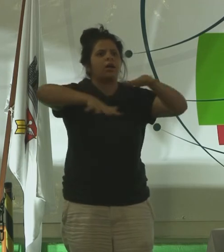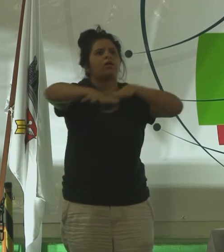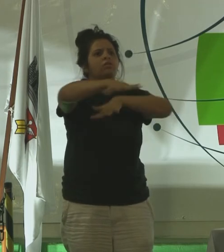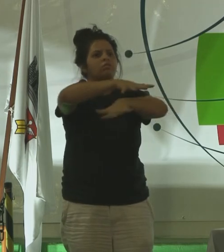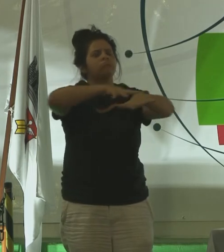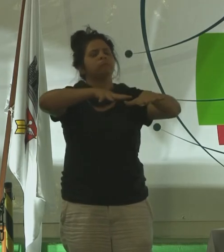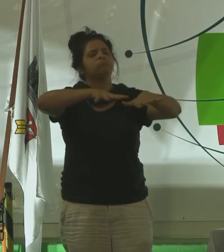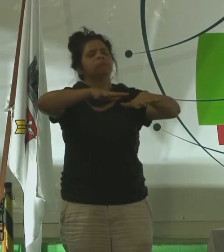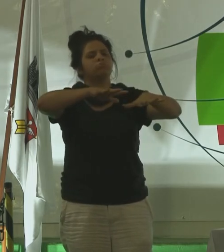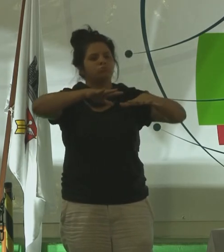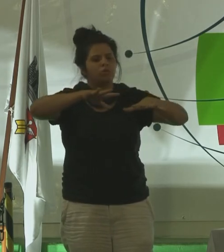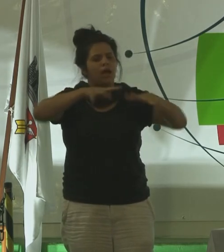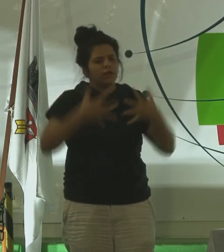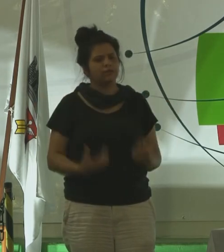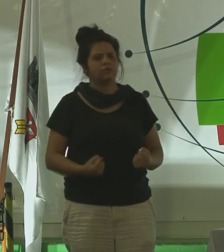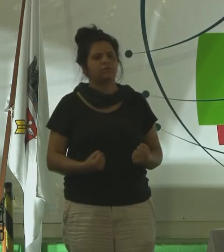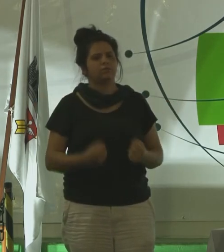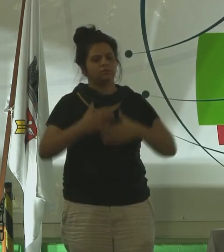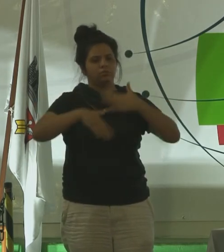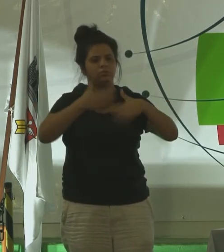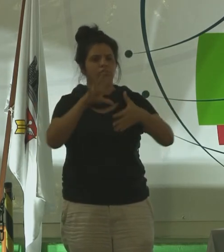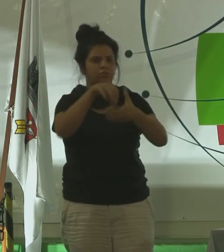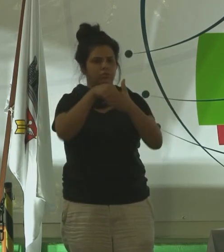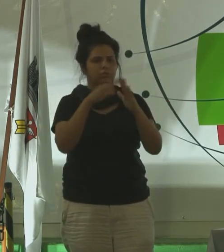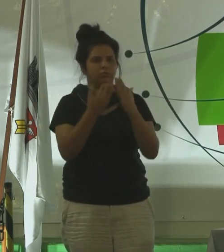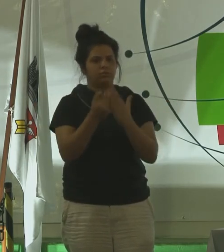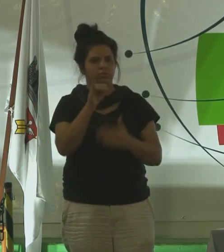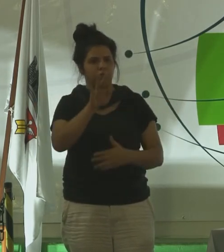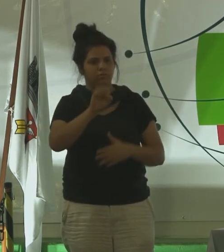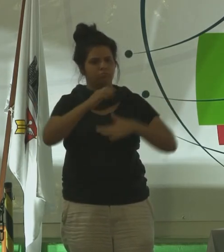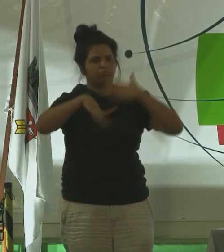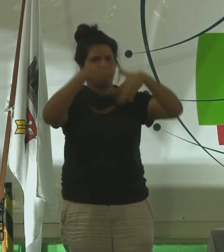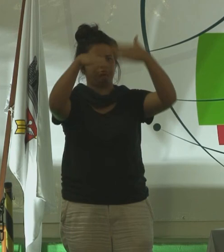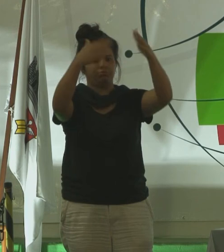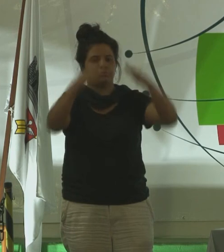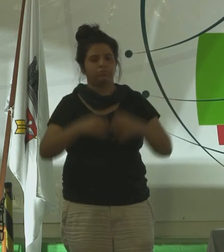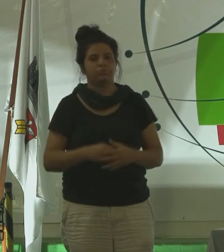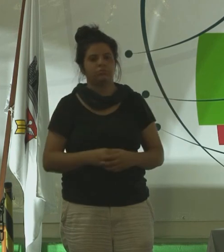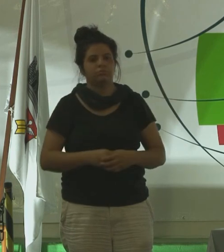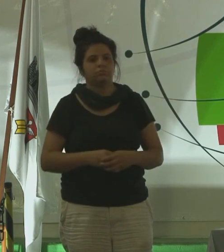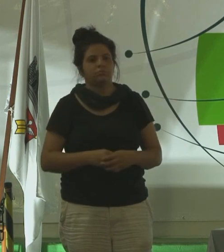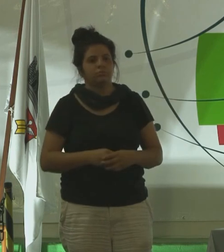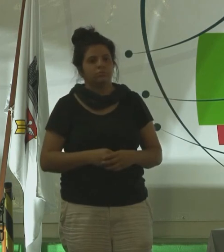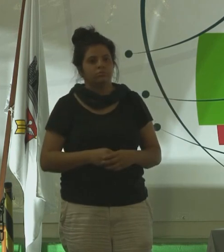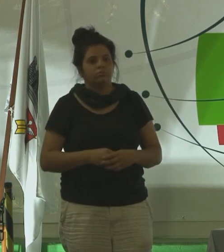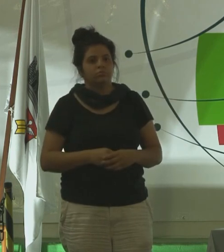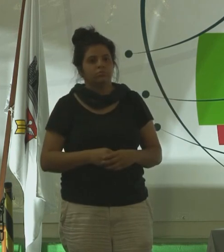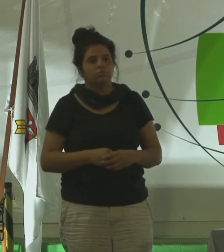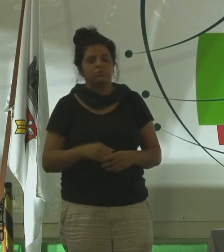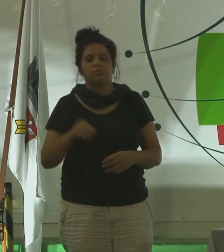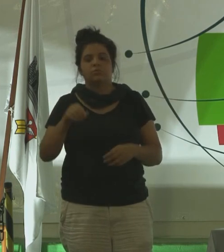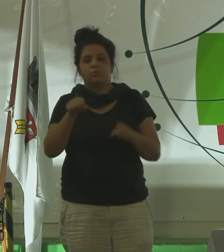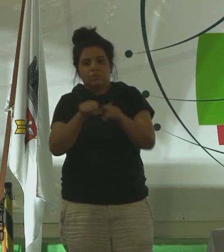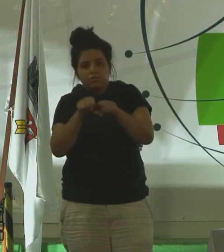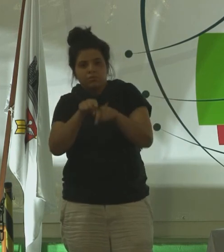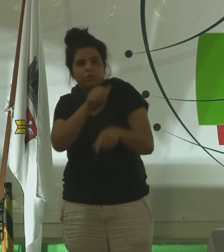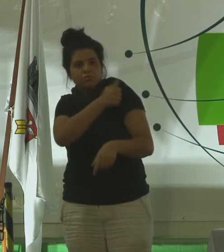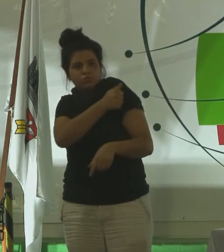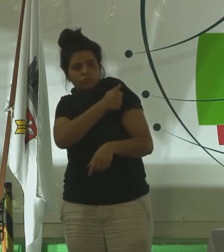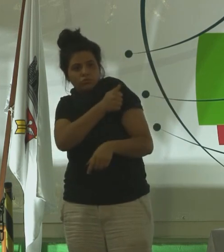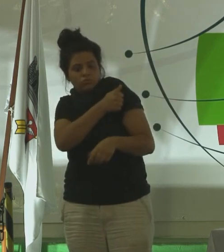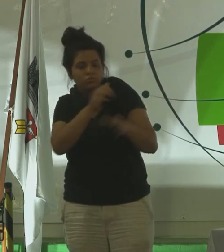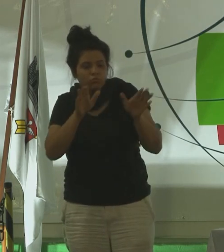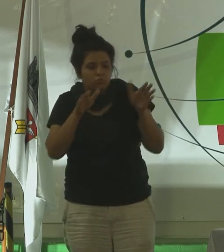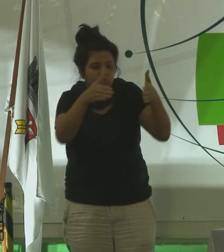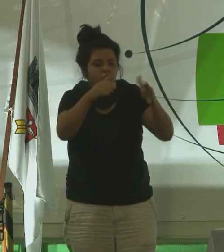nesse processo. Sensibilizar e orientar, né, os núcleos que atendem os alunos, e sensibilizar e orientar a história, a